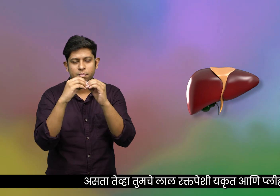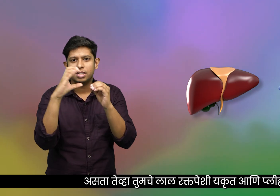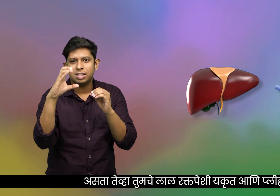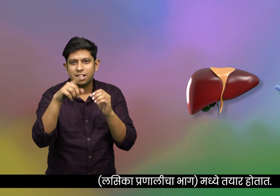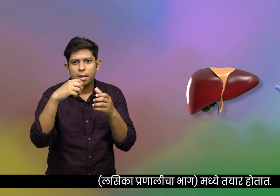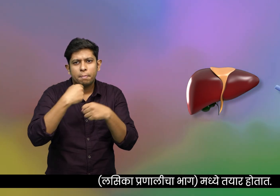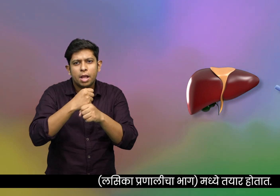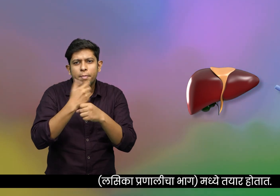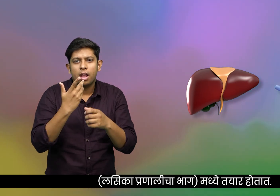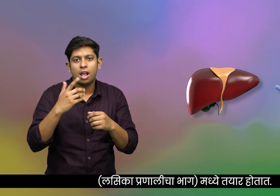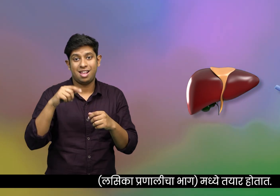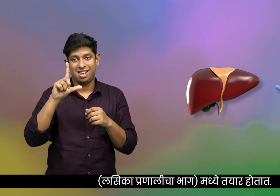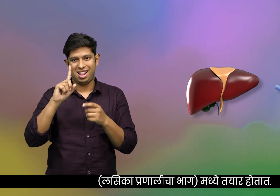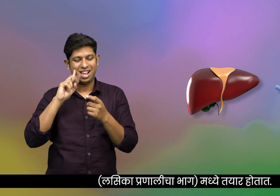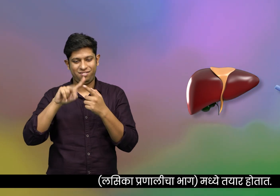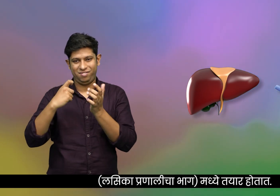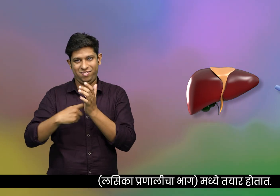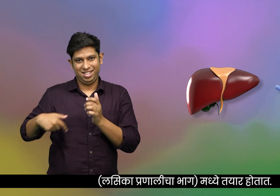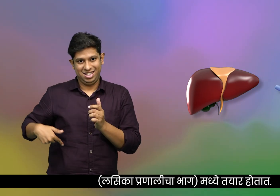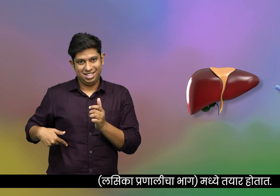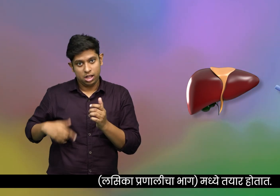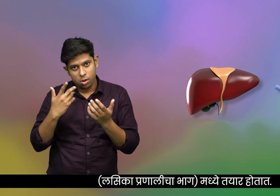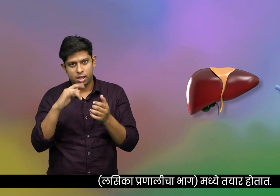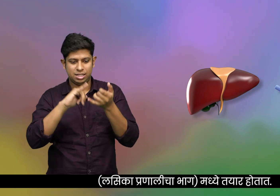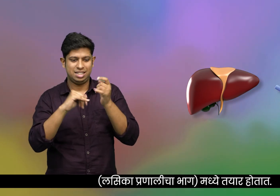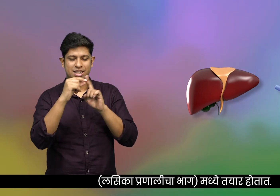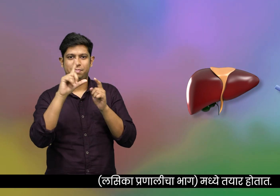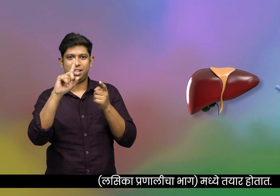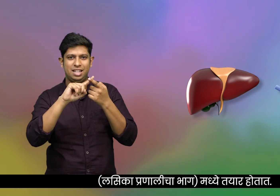प्लीहा लसिका प्रणालींचा भाग मध्ये तयार होतात.